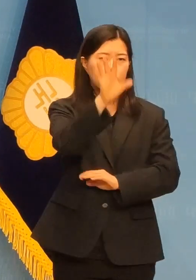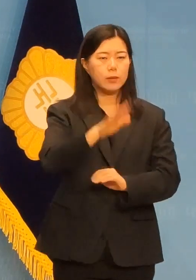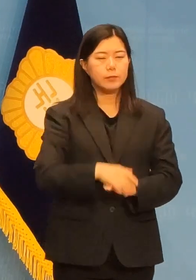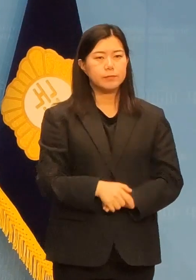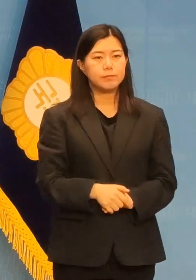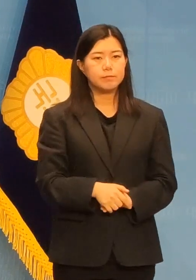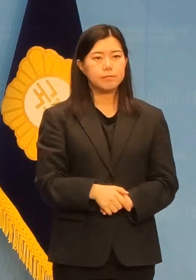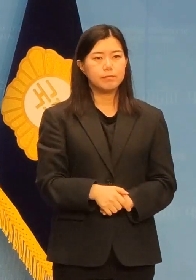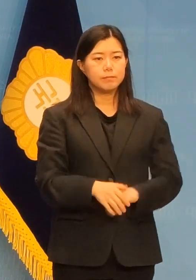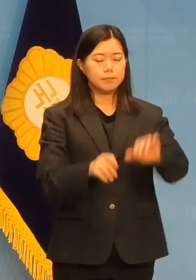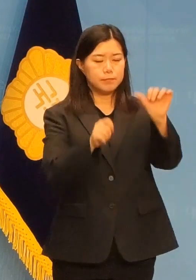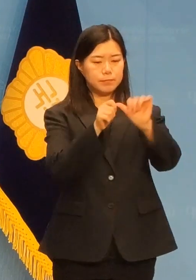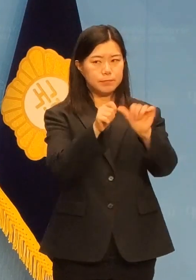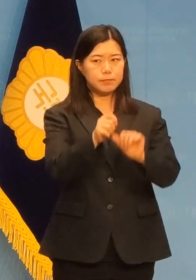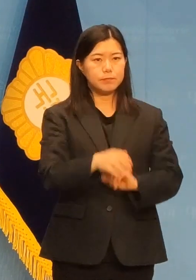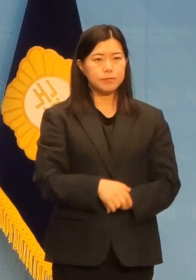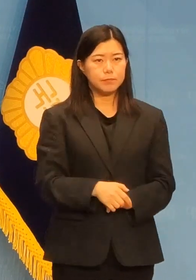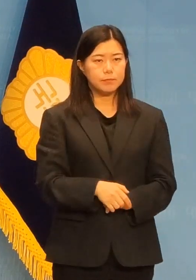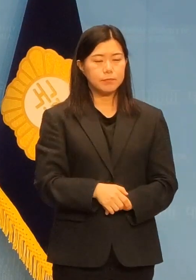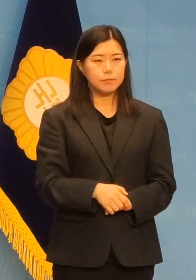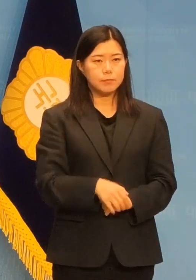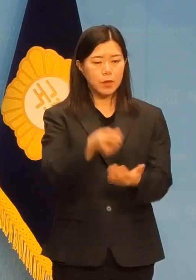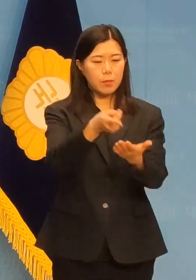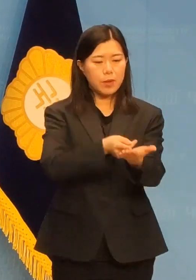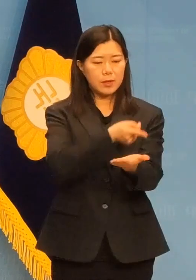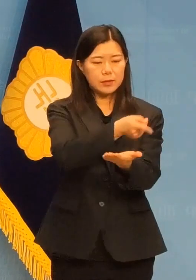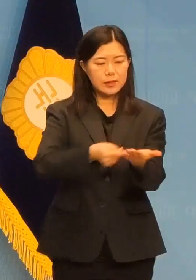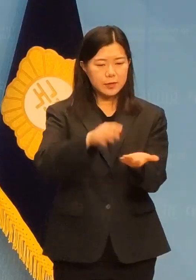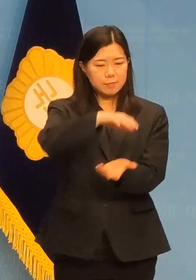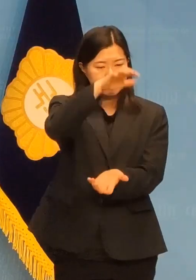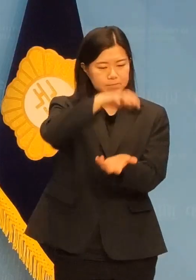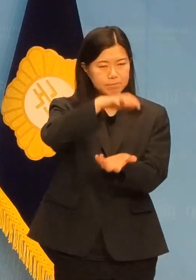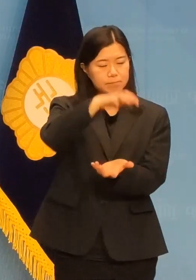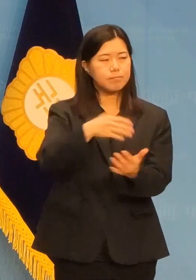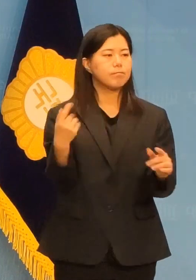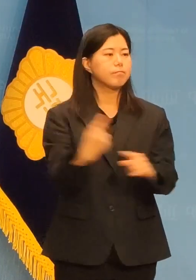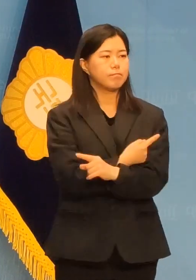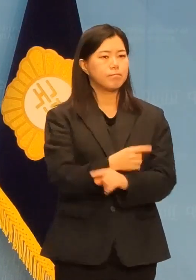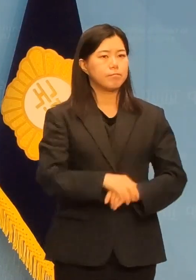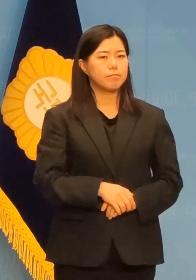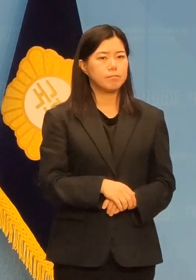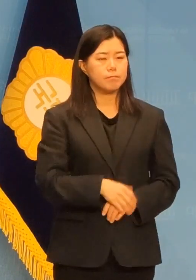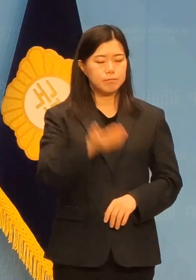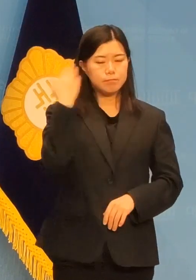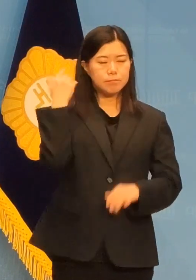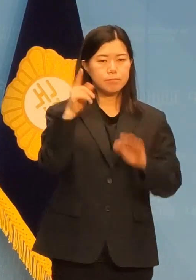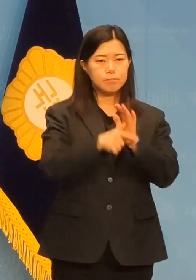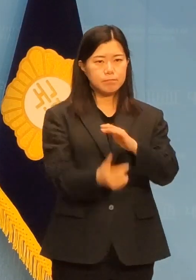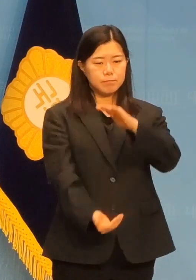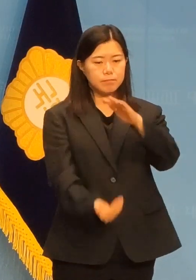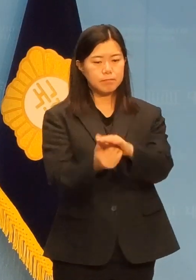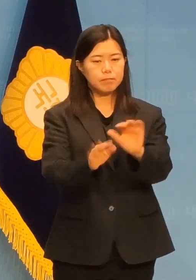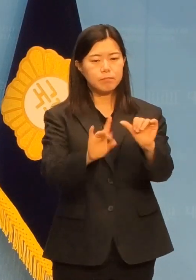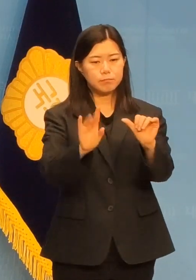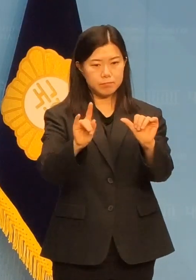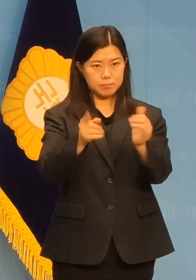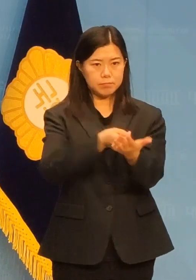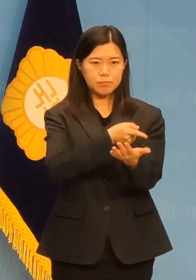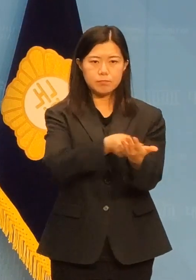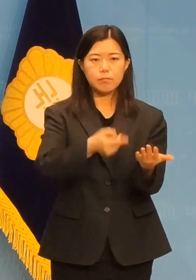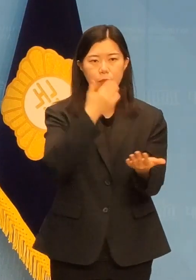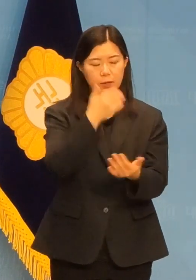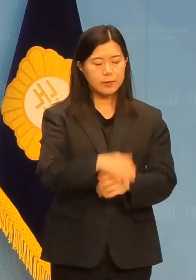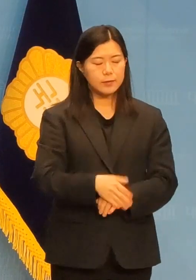어렵습니다. 다섯째, 배상 수준을 결정적으로 바꿨습니다. 기존에는 최대 5배